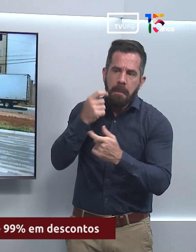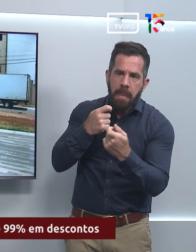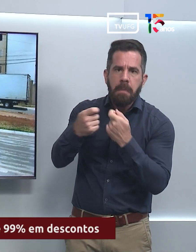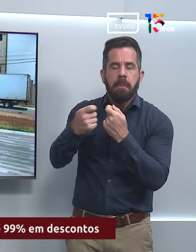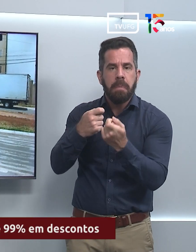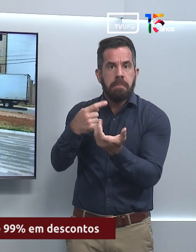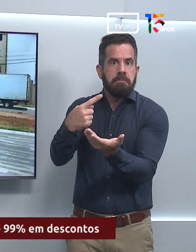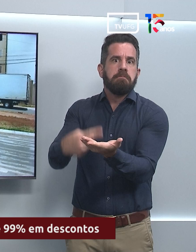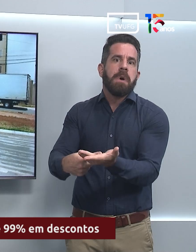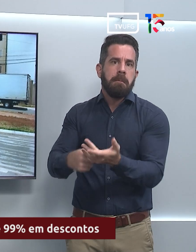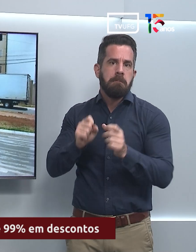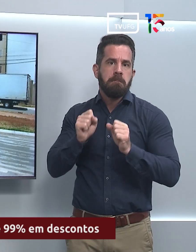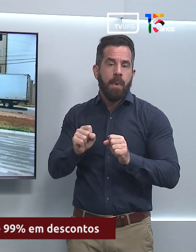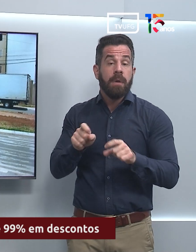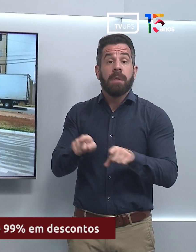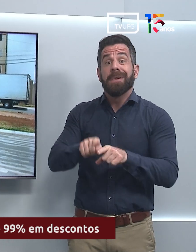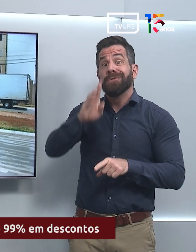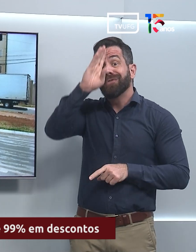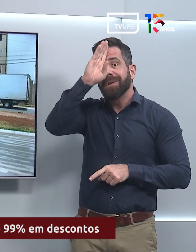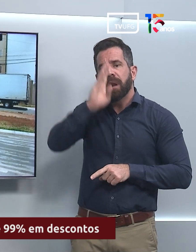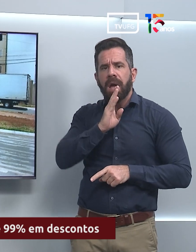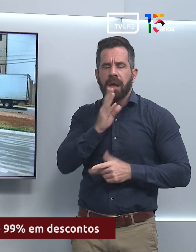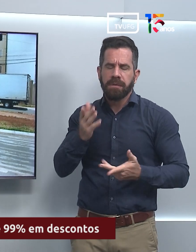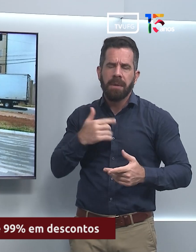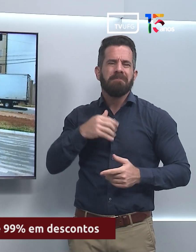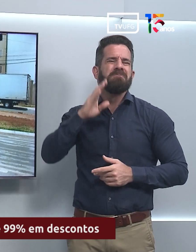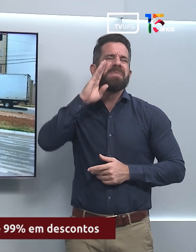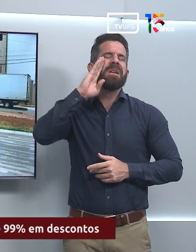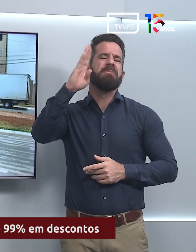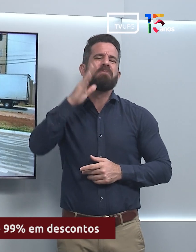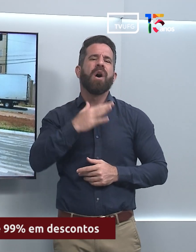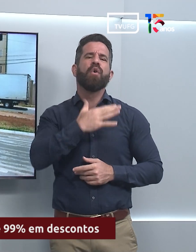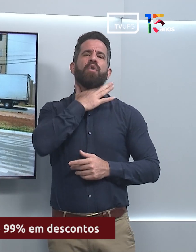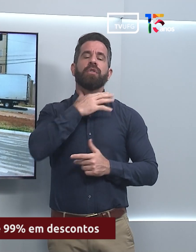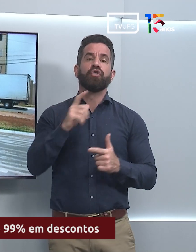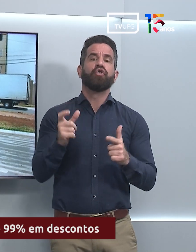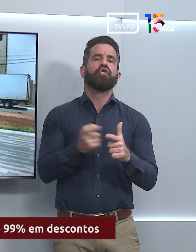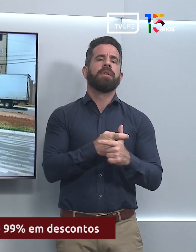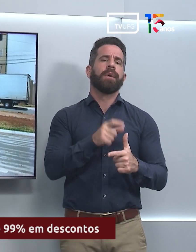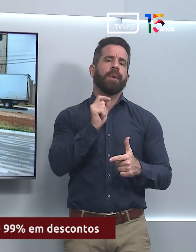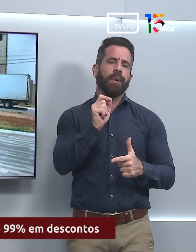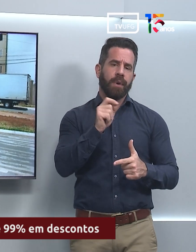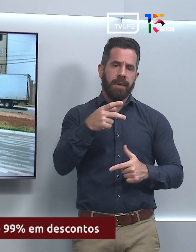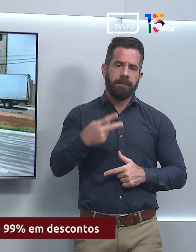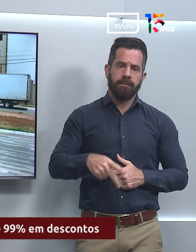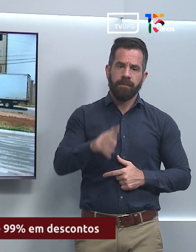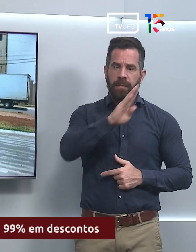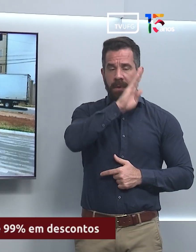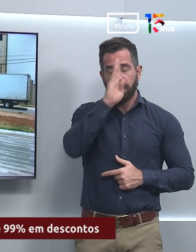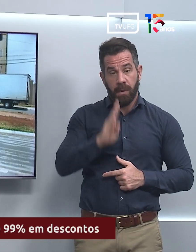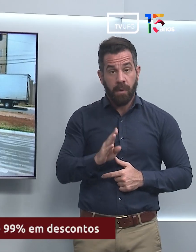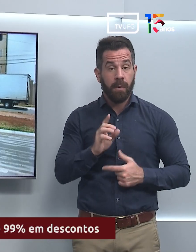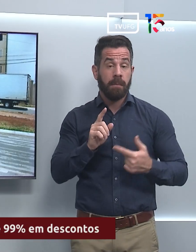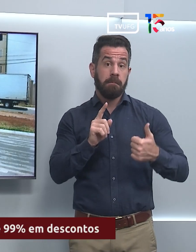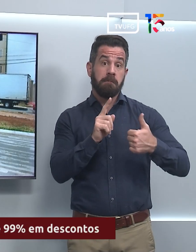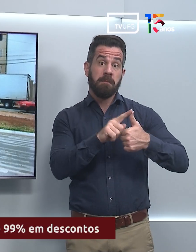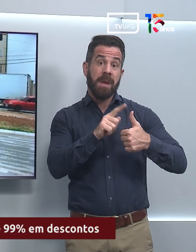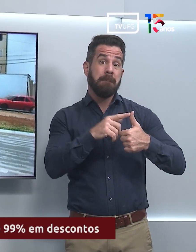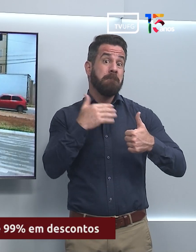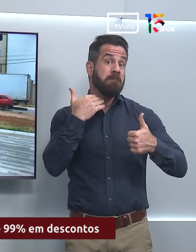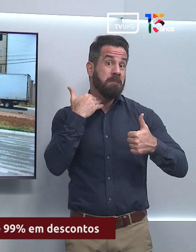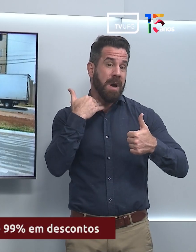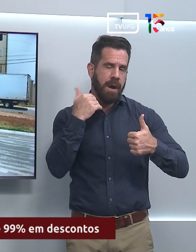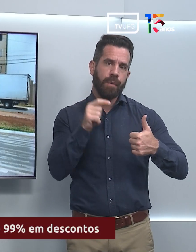de graça, viu? Os principais tipos de dívidas que os brasileiros têm acumulado aqui, principalmente são com bancos